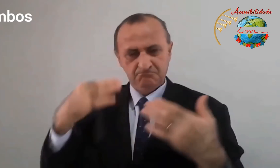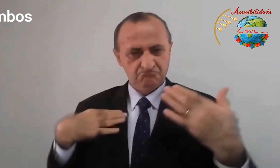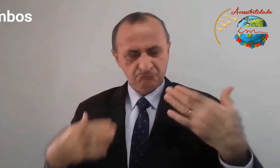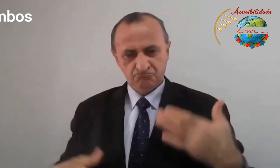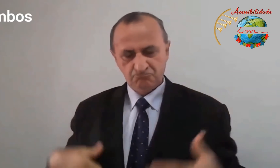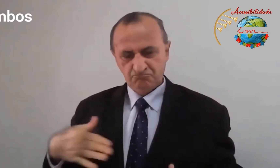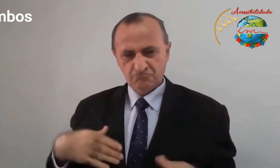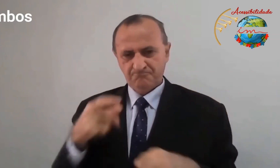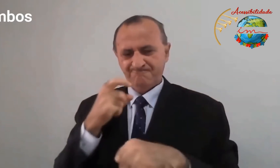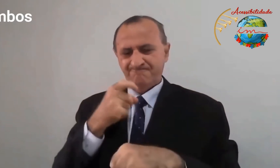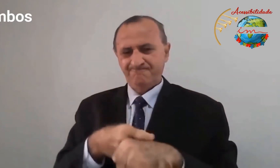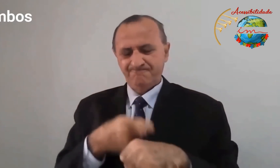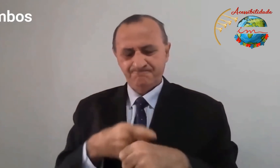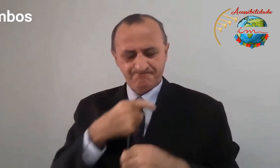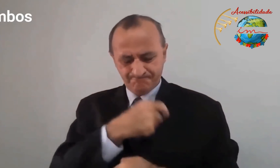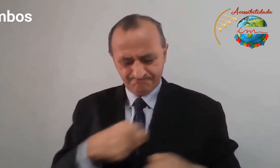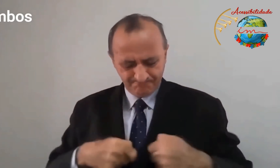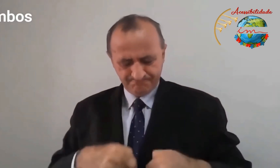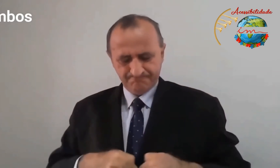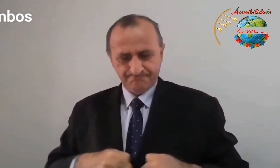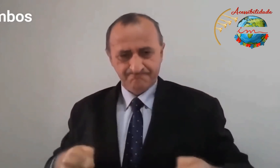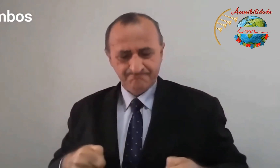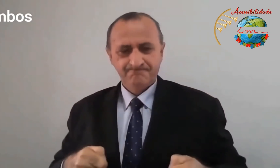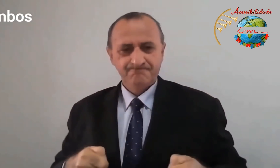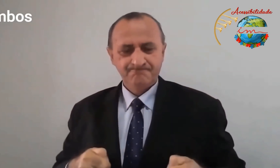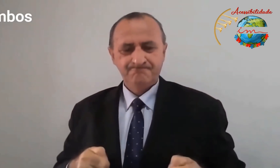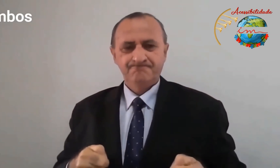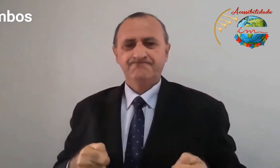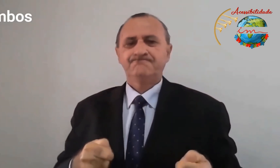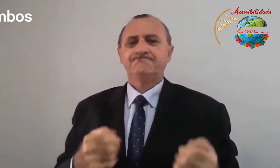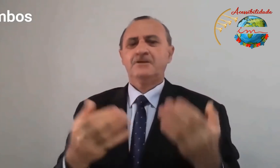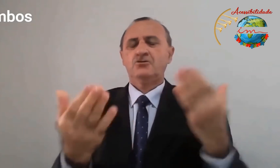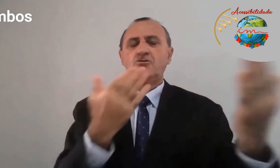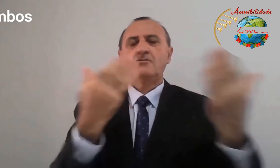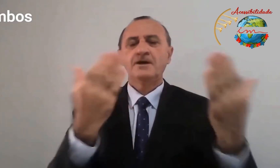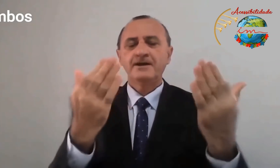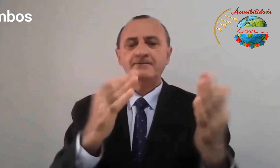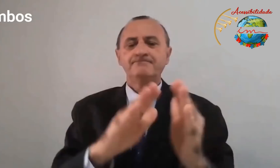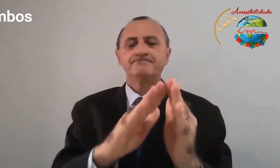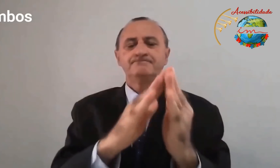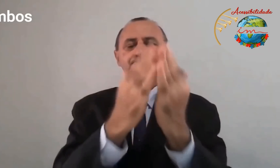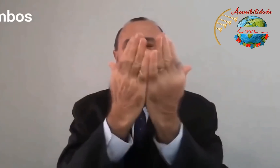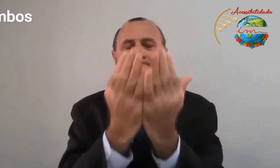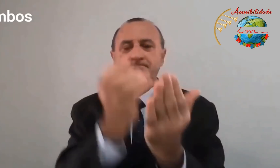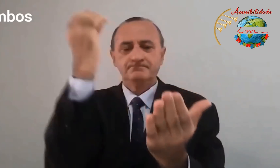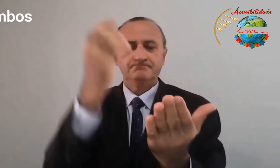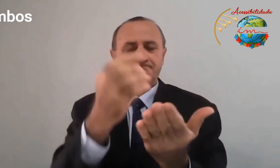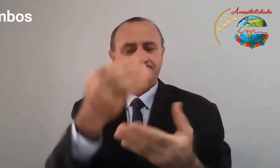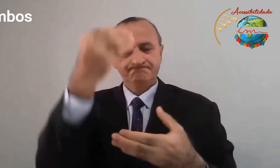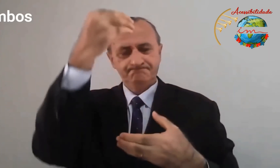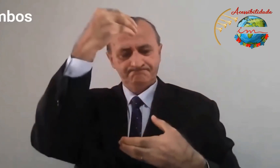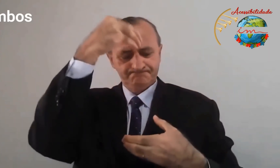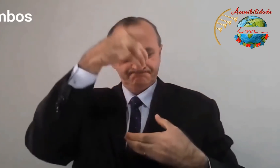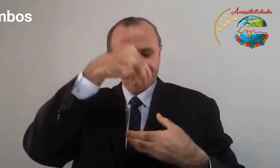Então, é como se o nosso corpo estivesse rígido, protegido, né? Com algo firme, ou seja, a palavra de